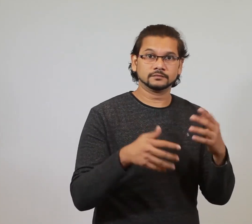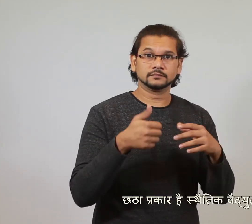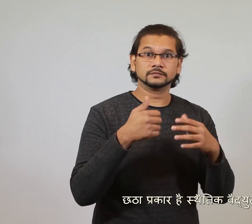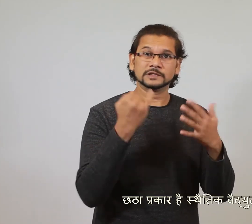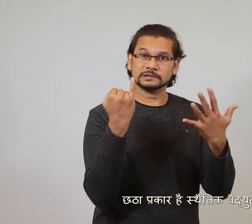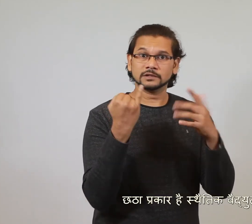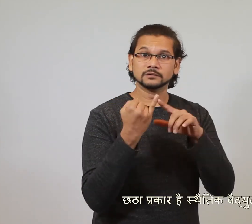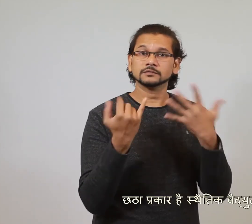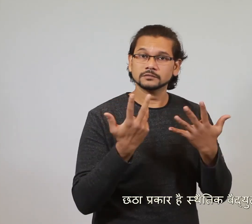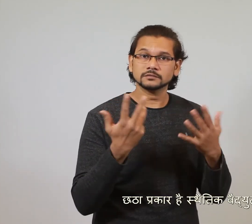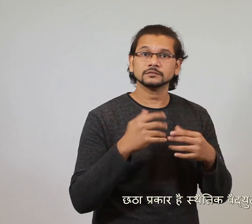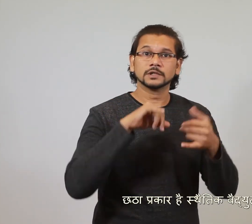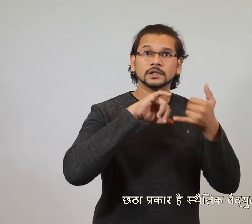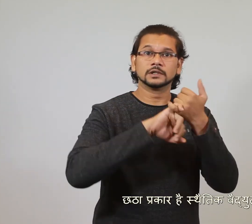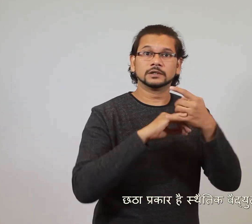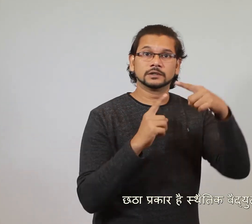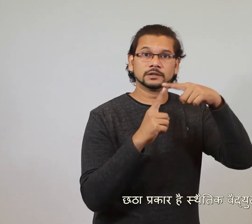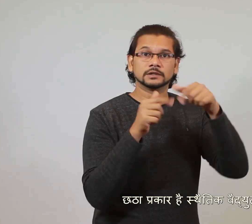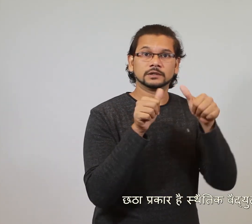चटा प्रकार है स्थेतिक विद्युद्बल